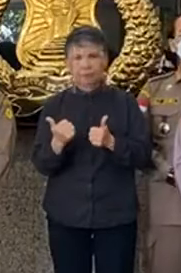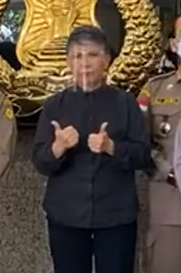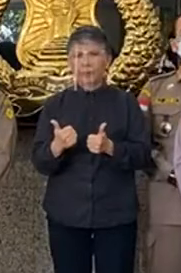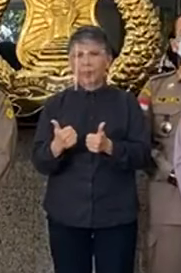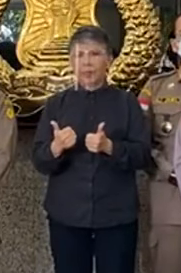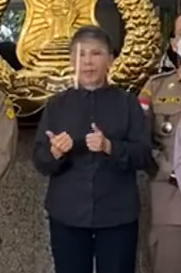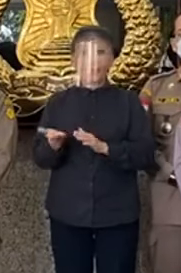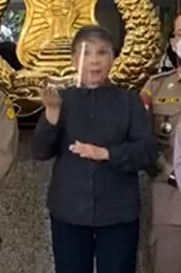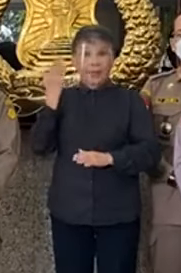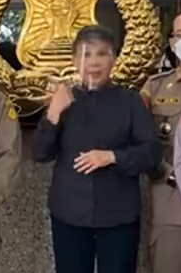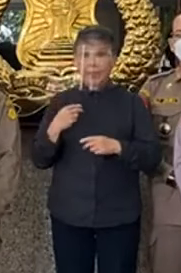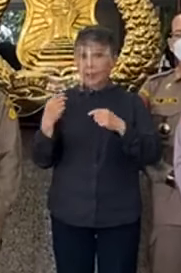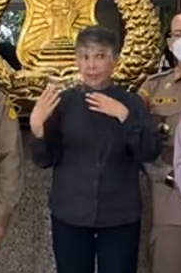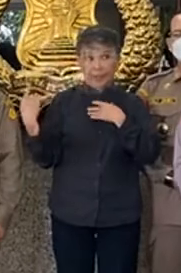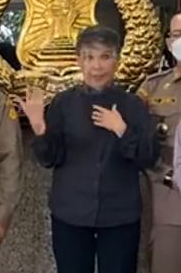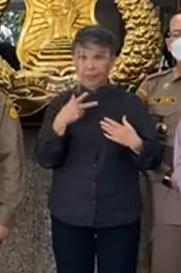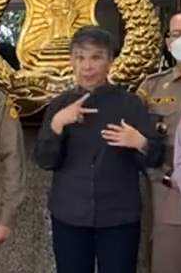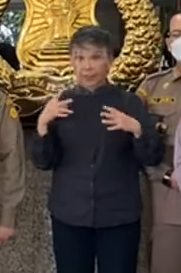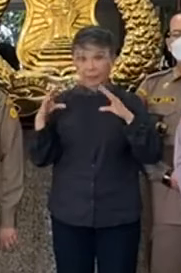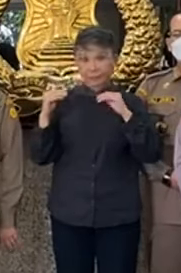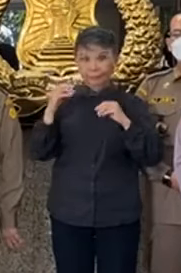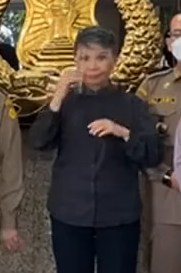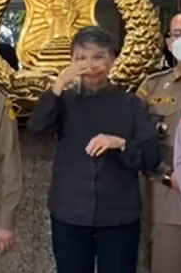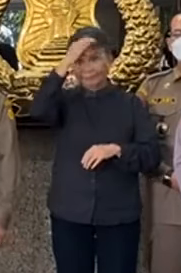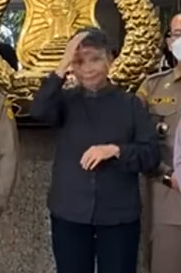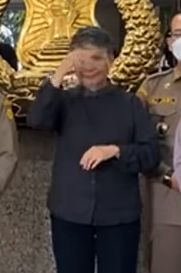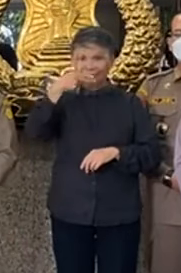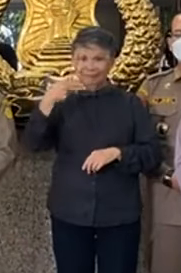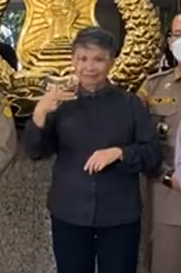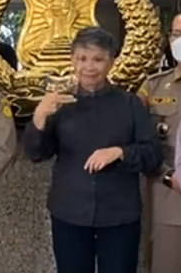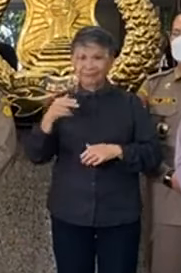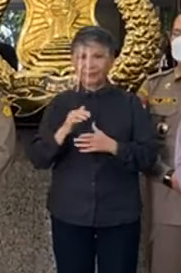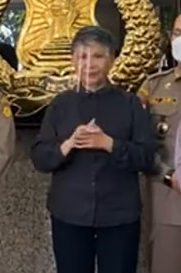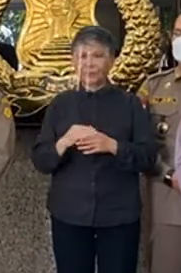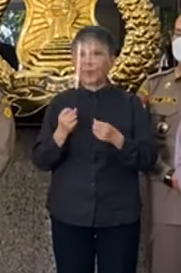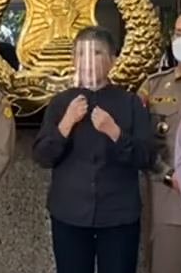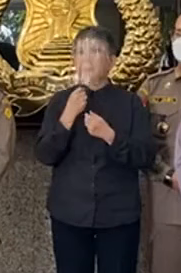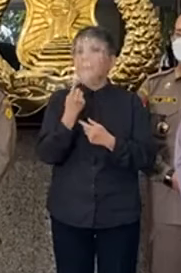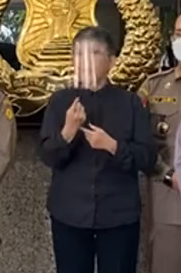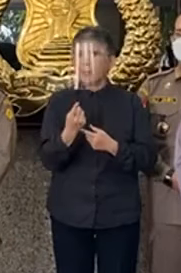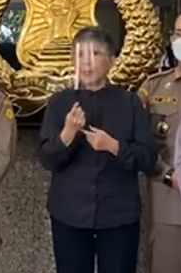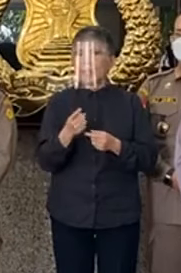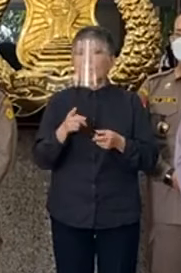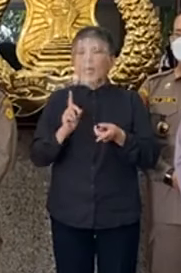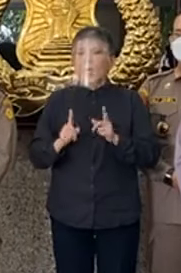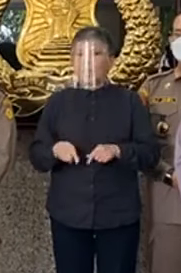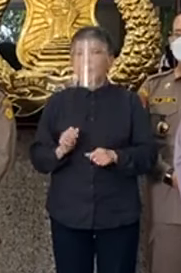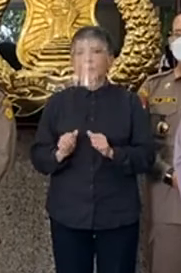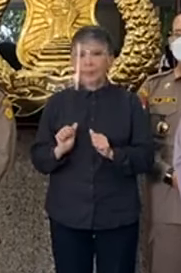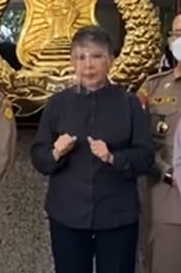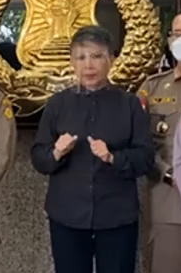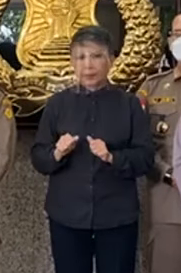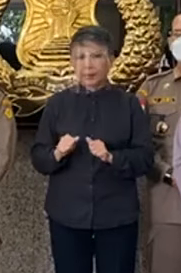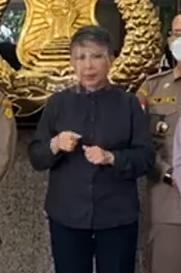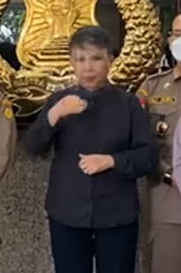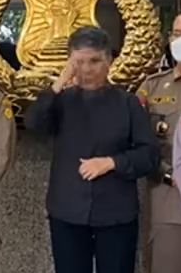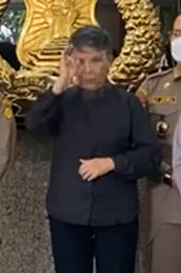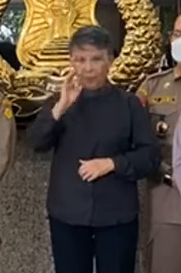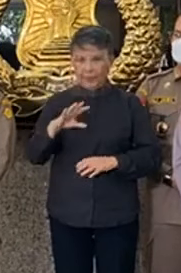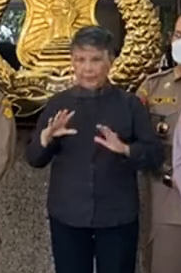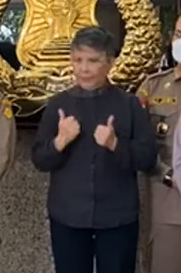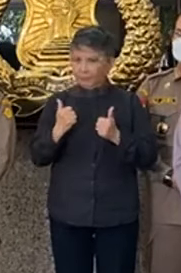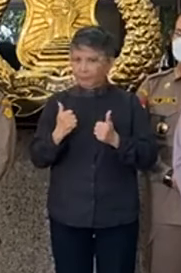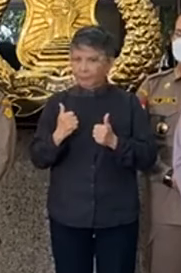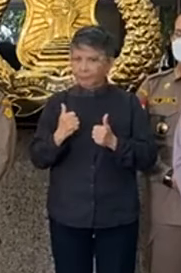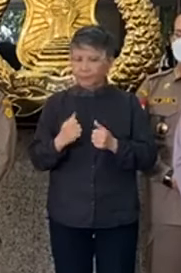Bahkan tadi Bapak Kapolri mengatakan kalau bisa kepolisian akan